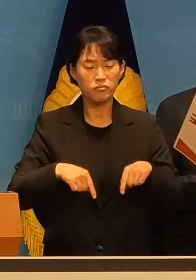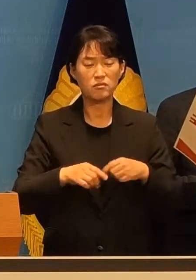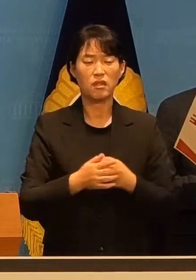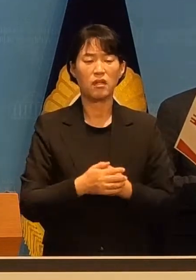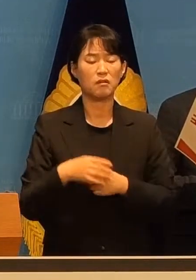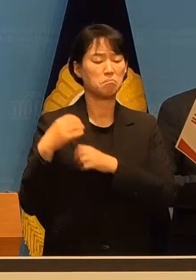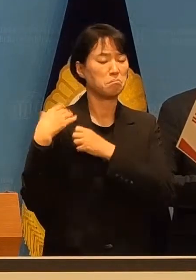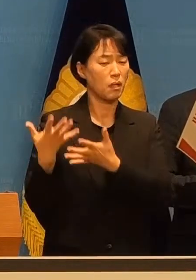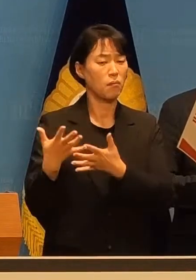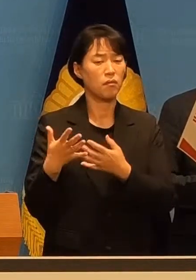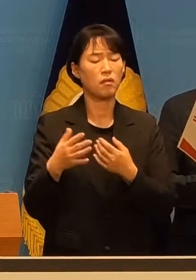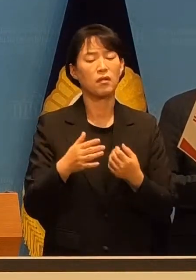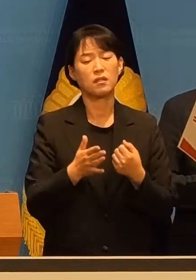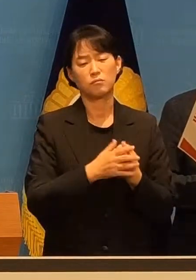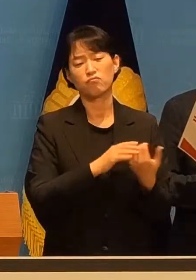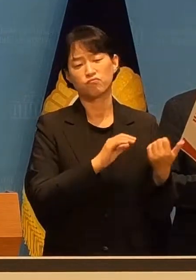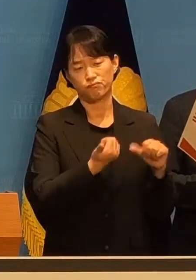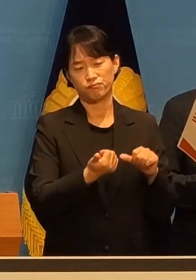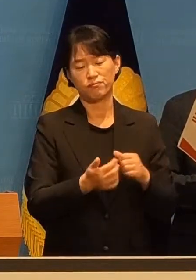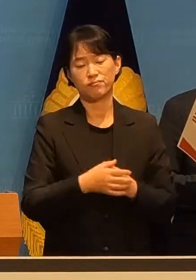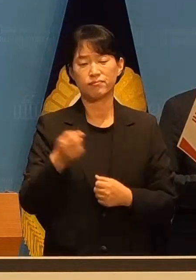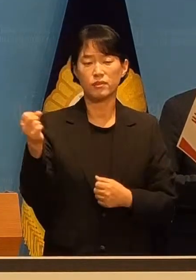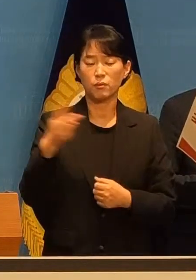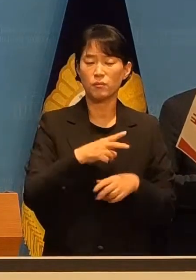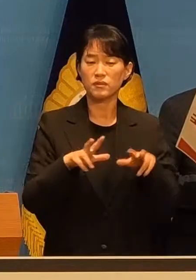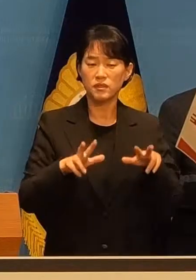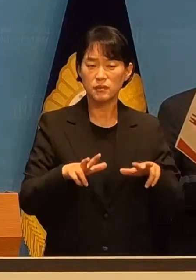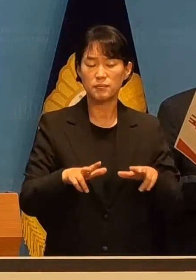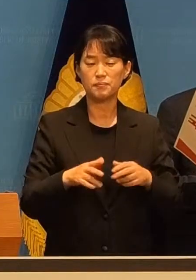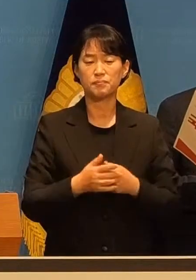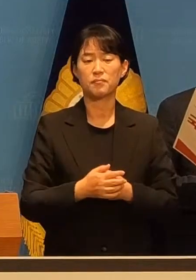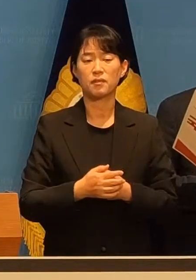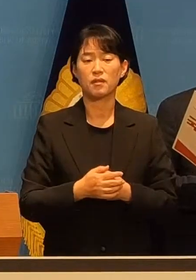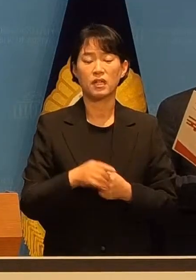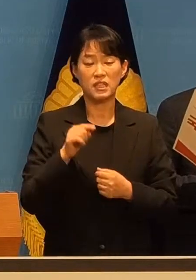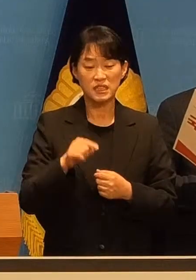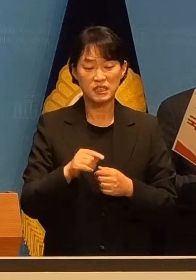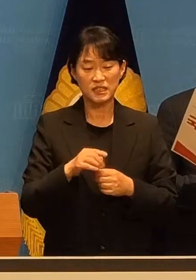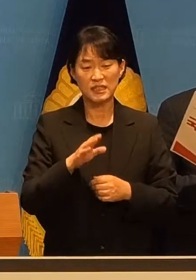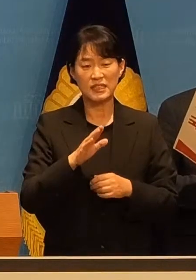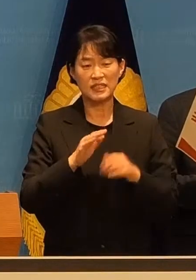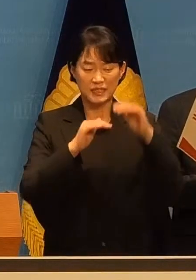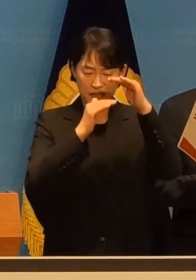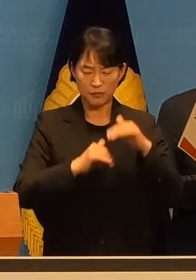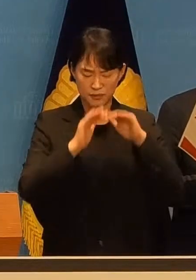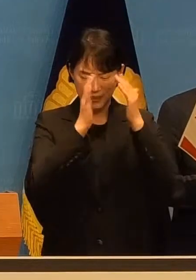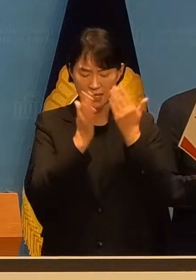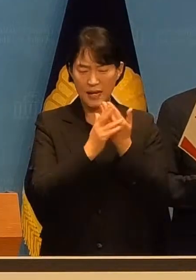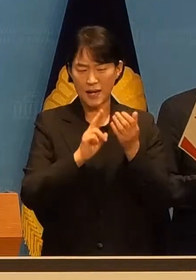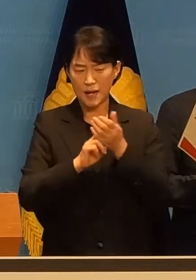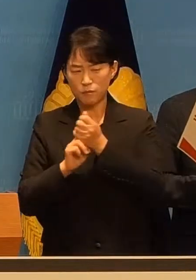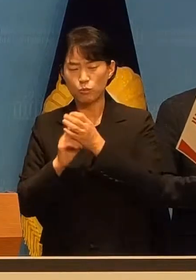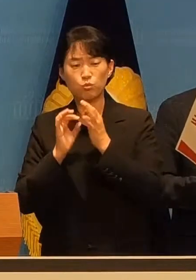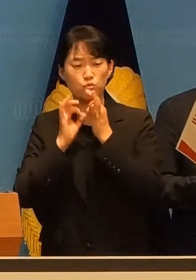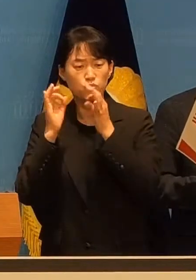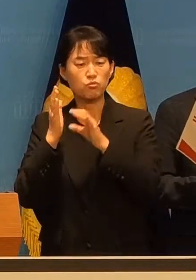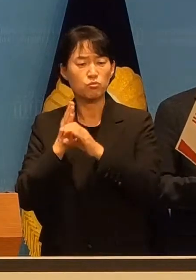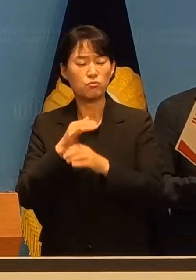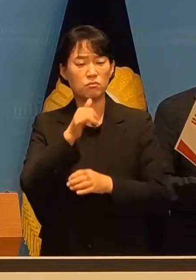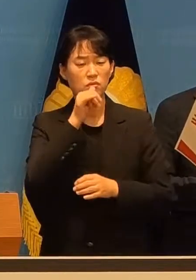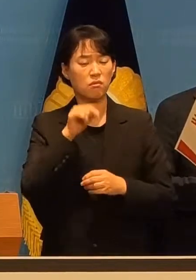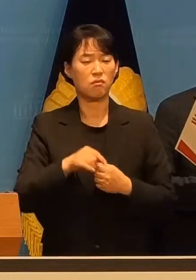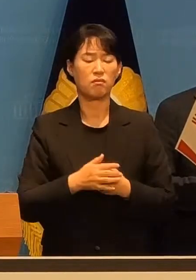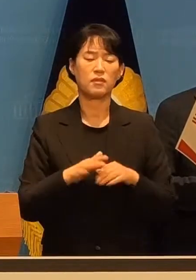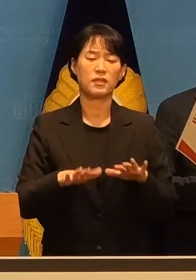속에서 죽었습니다. 그리고 지금 이들은 그 사실마저 감추려 하고 있습니다. 저는